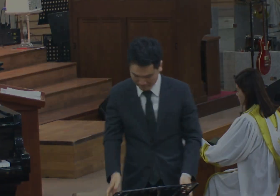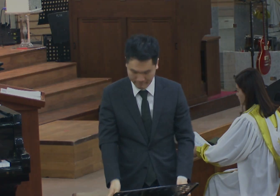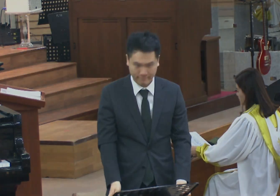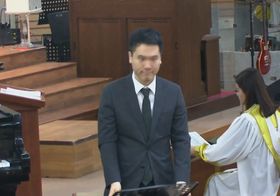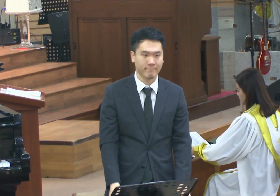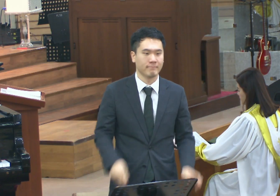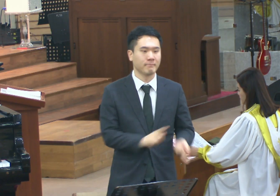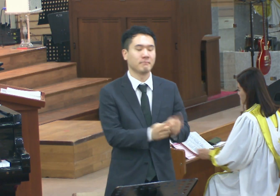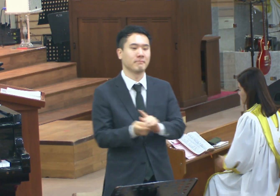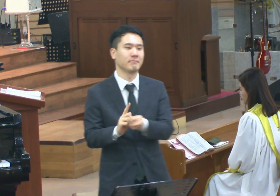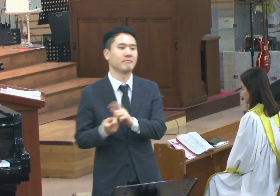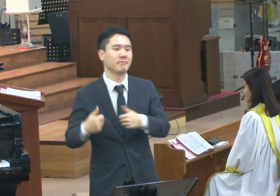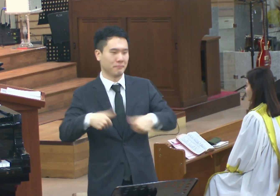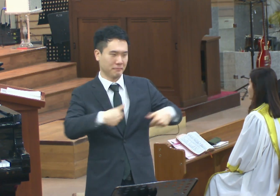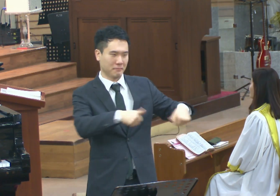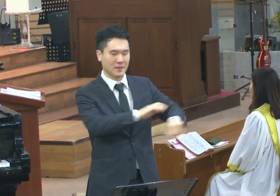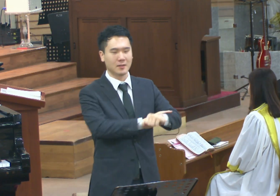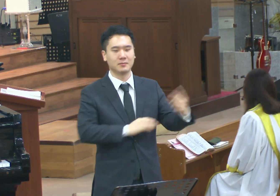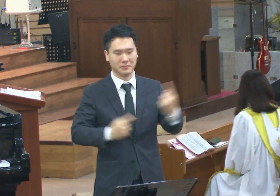옆사람과 인사하시겠습니다. 잘 나오셨습니다.